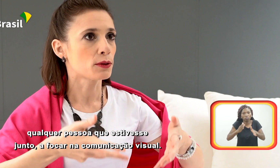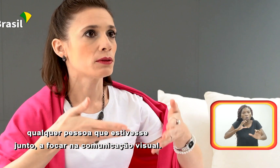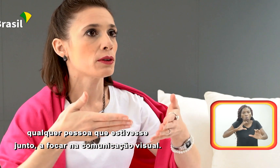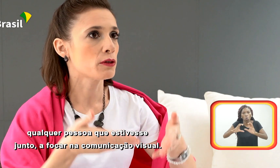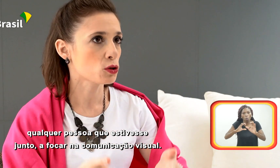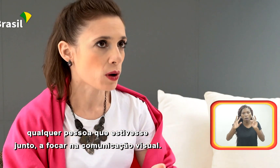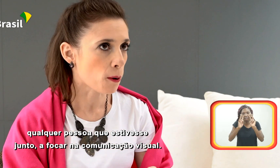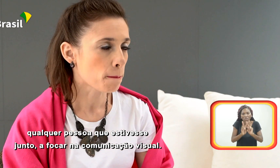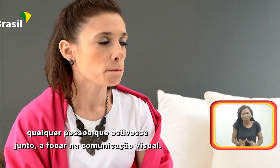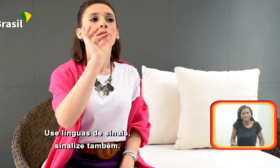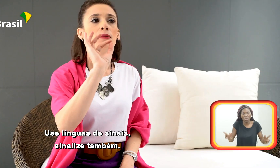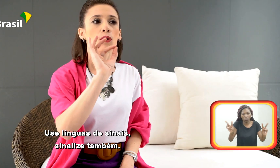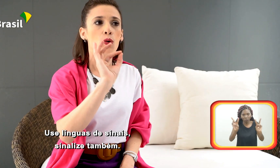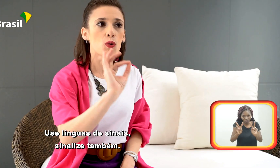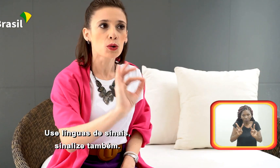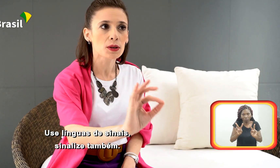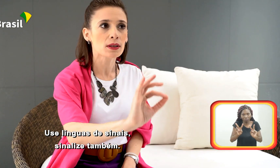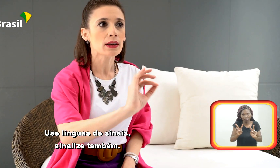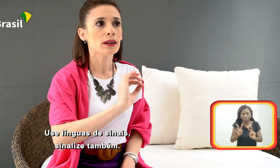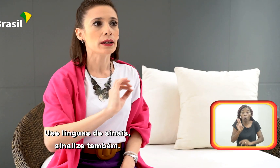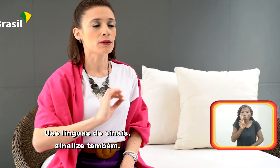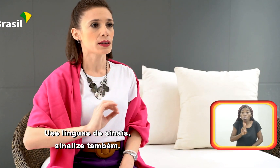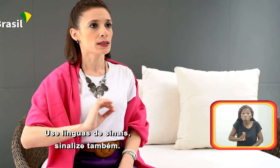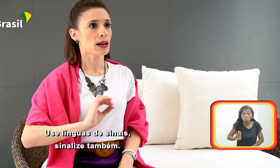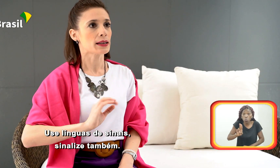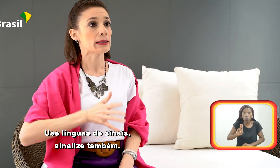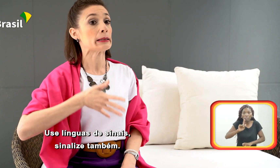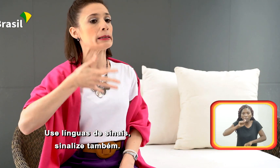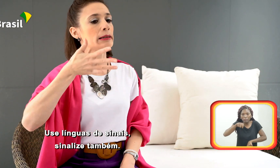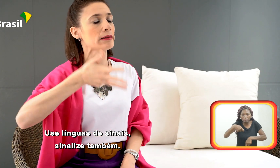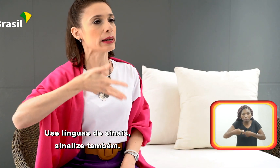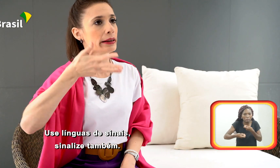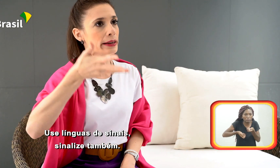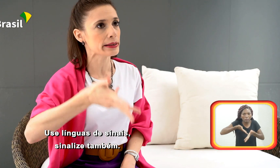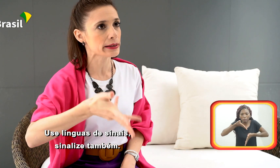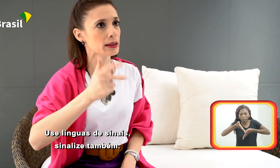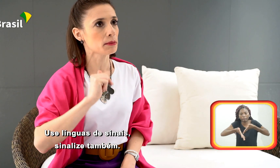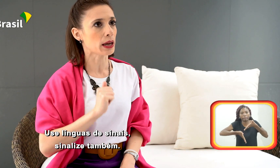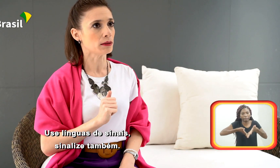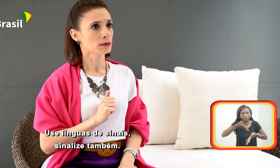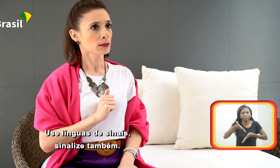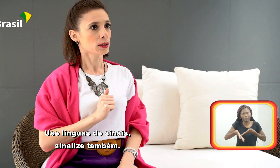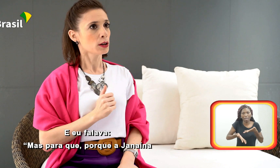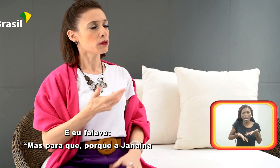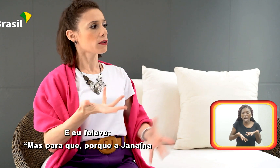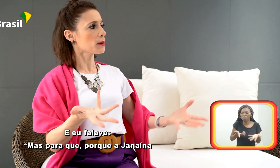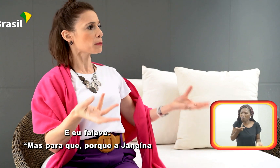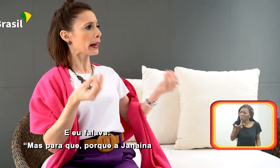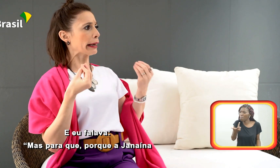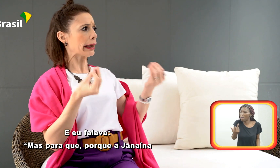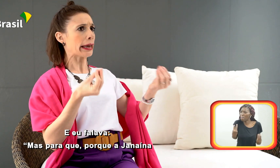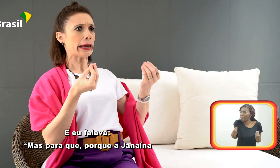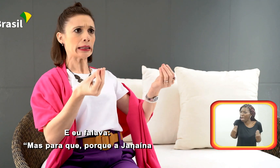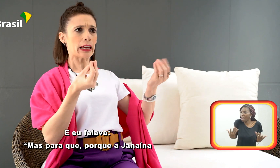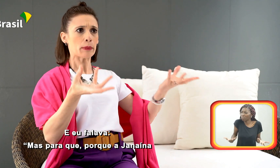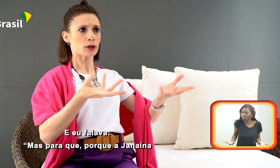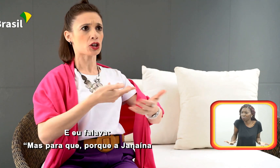comunicação visual. Use língua de sinais, sinalize também, Eu falava, mas para quê? Né? Porque a Janaína